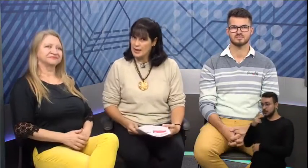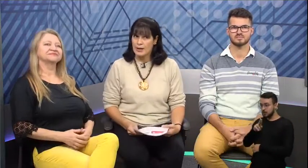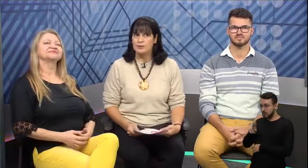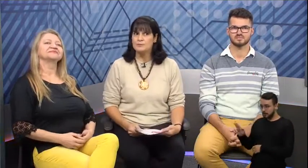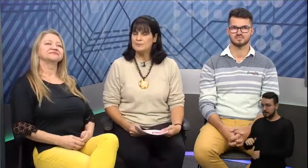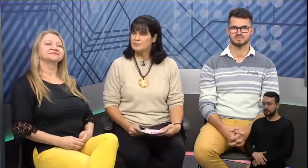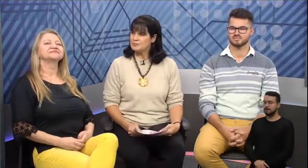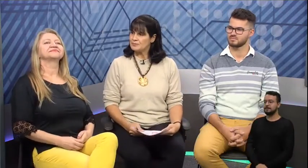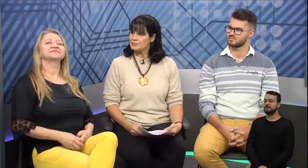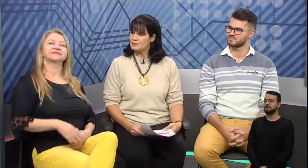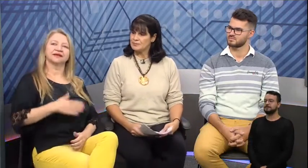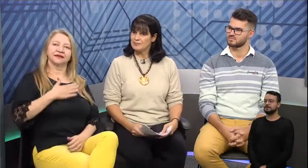sinal.